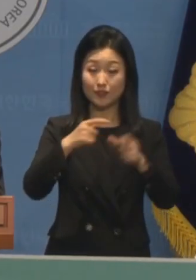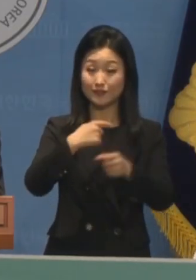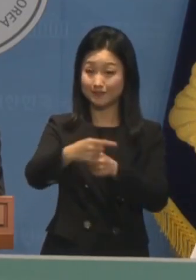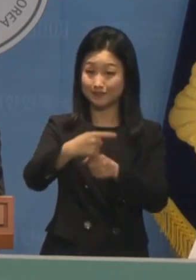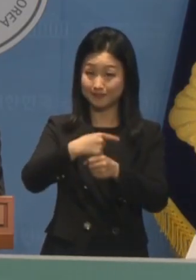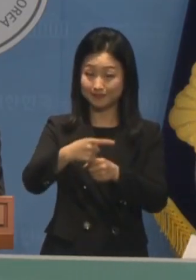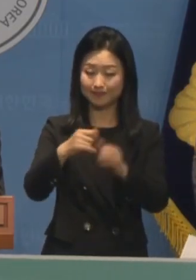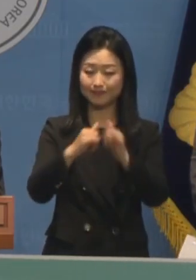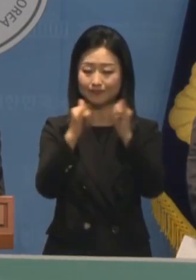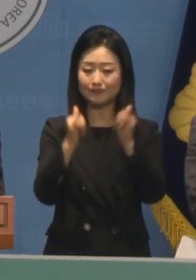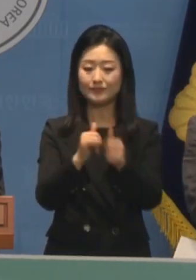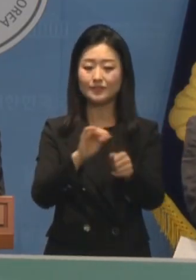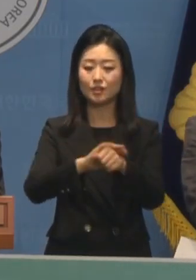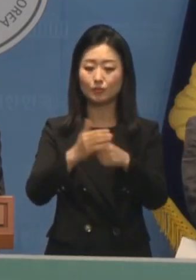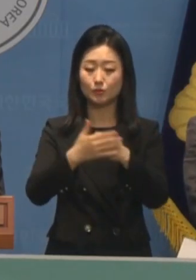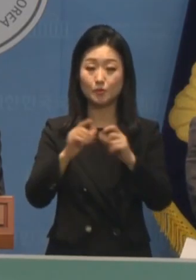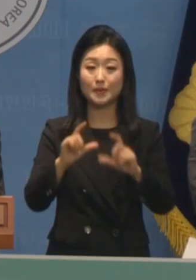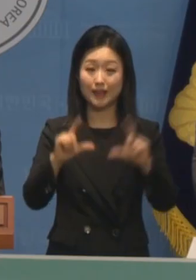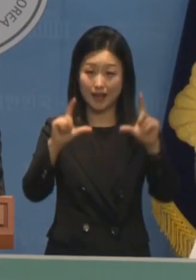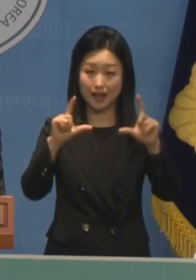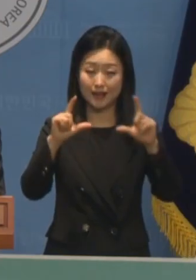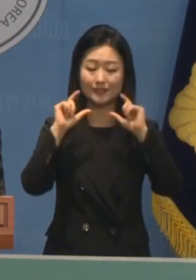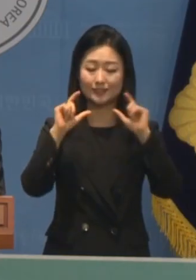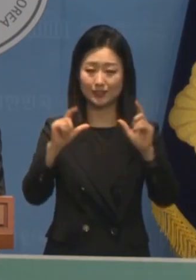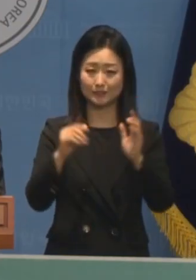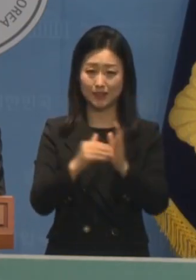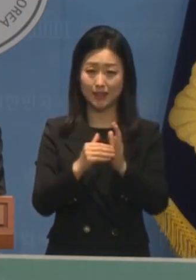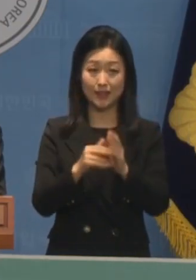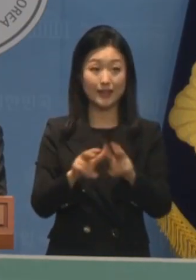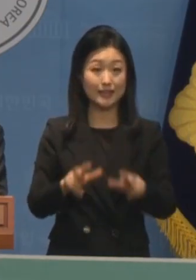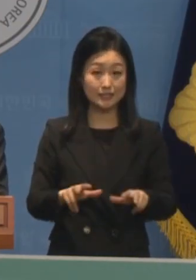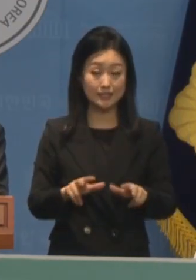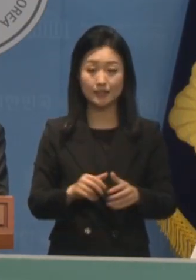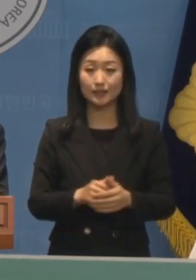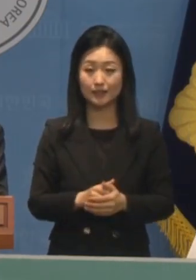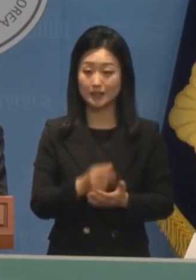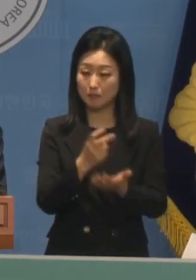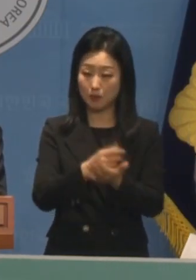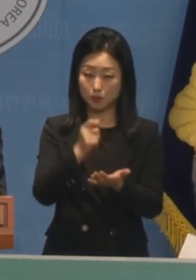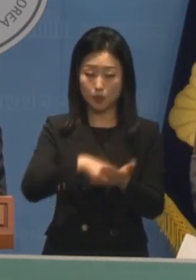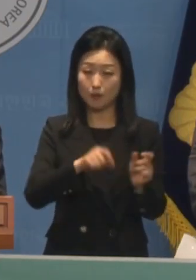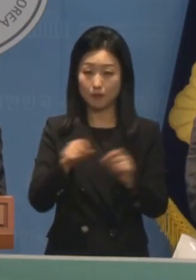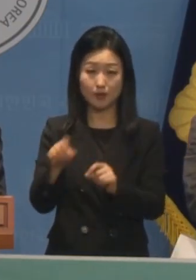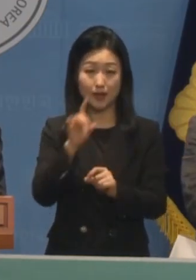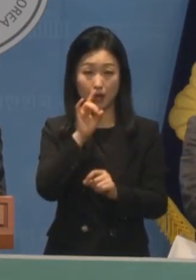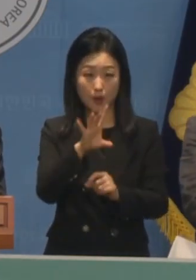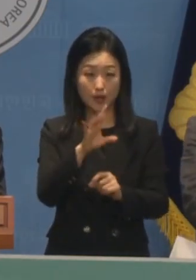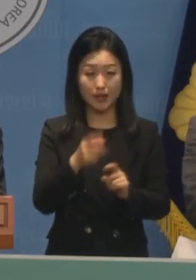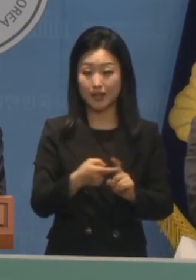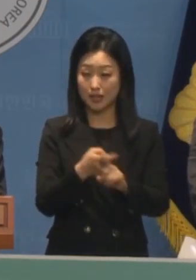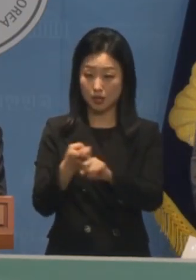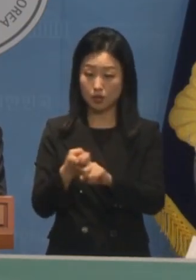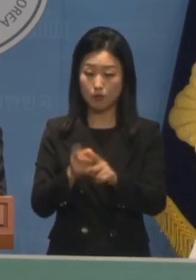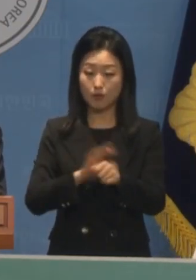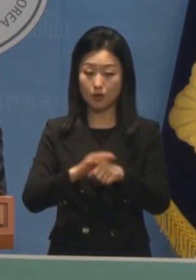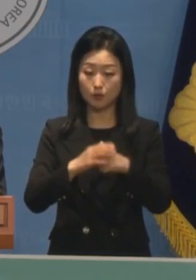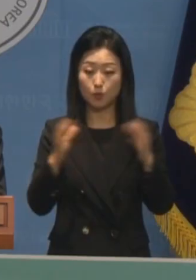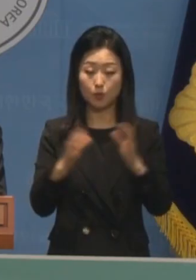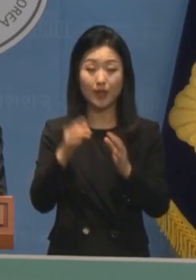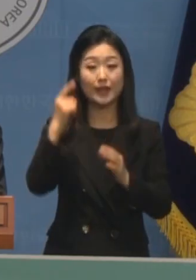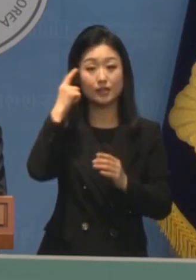번째 세계협동조합의 해로 지정했습니다. 이제는 더 이상 미룰 수 없습니다. 연대와 협동의